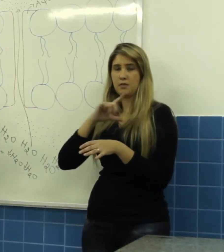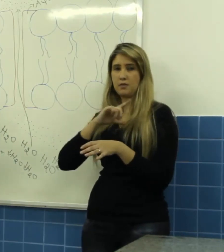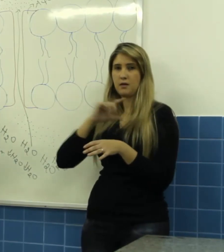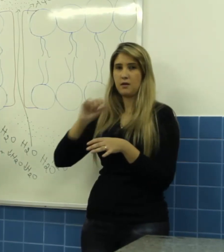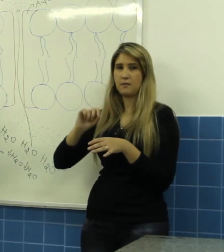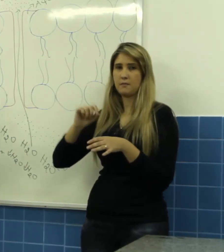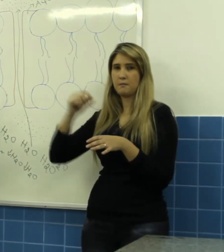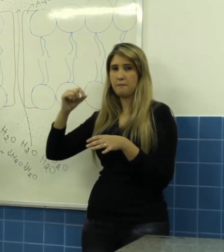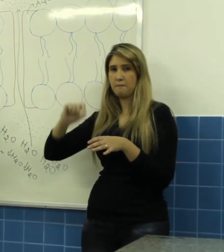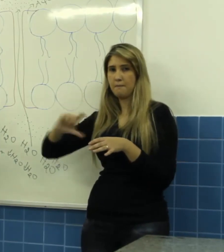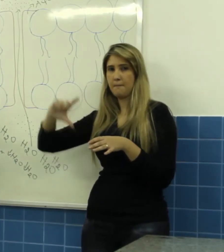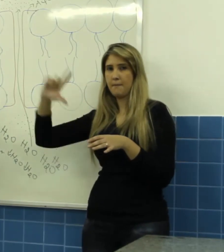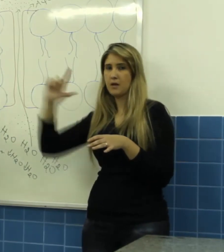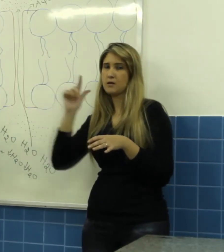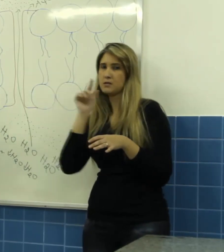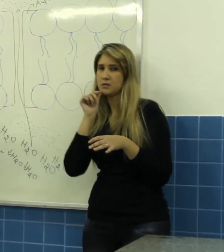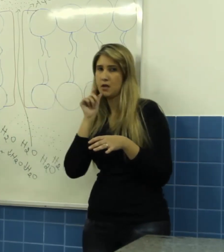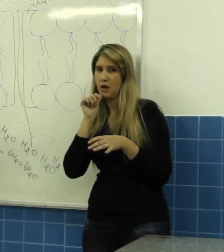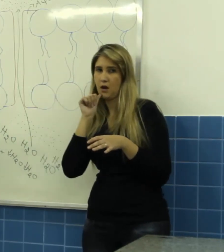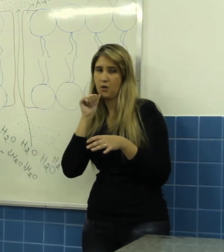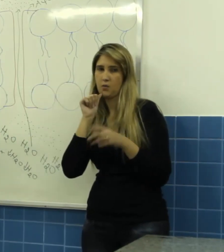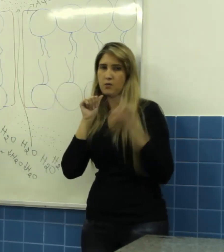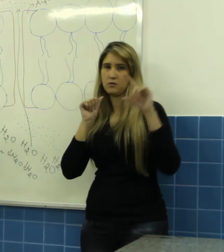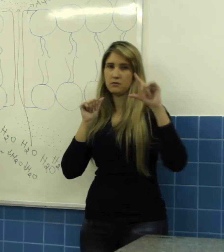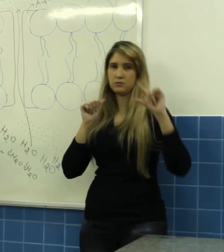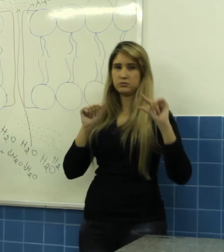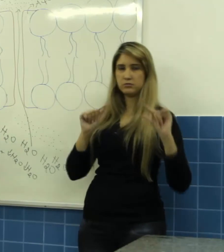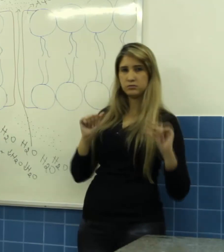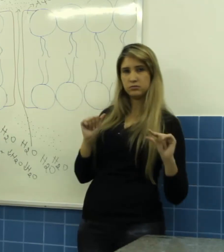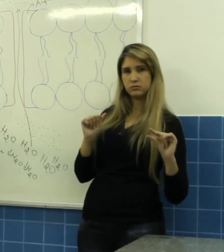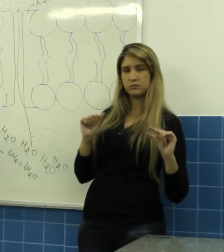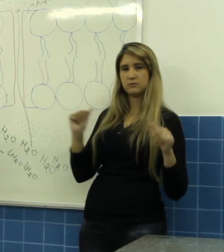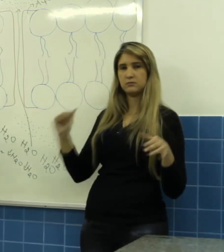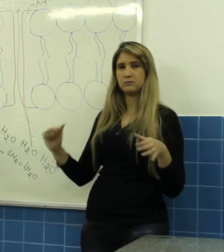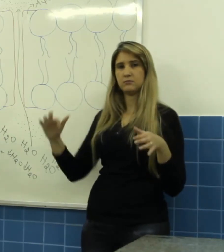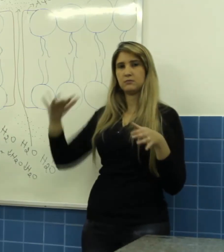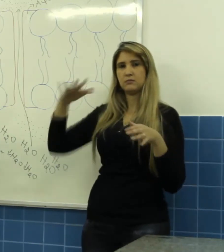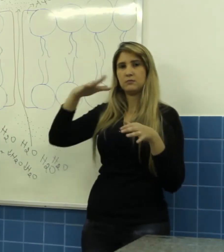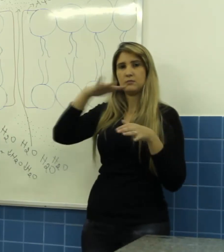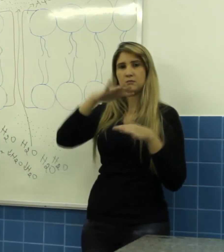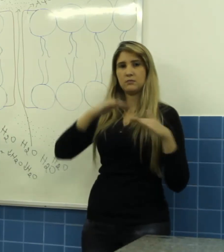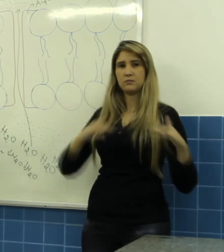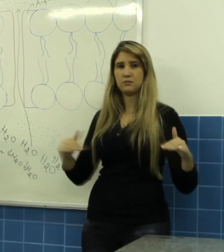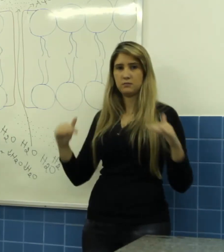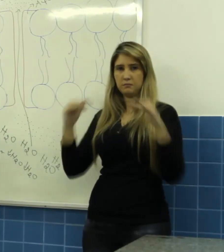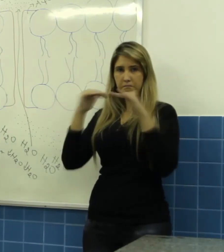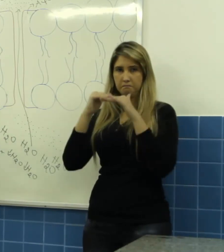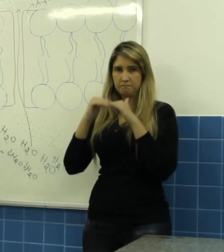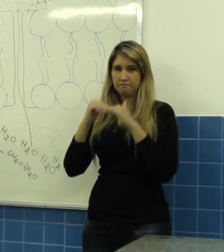mais molécula de água para o compartimento onde há menos molécula de água.